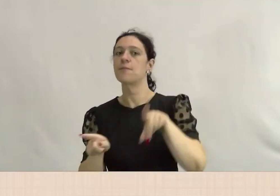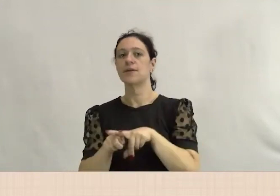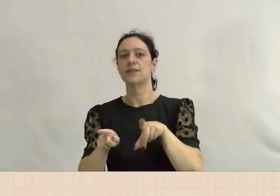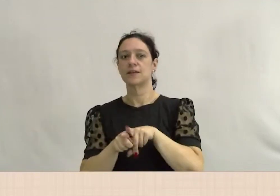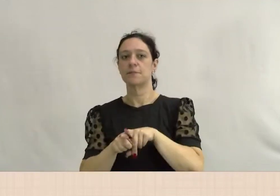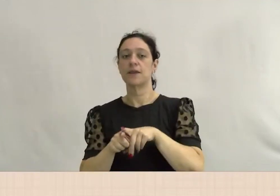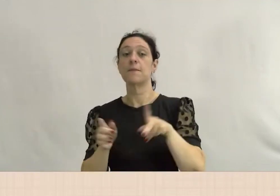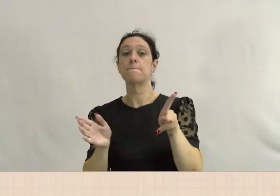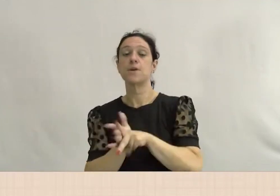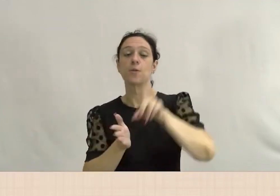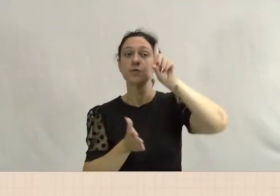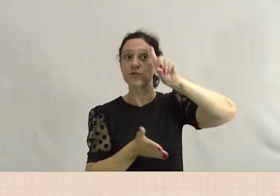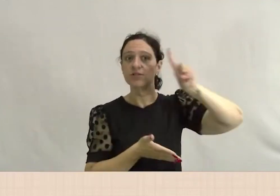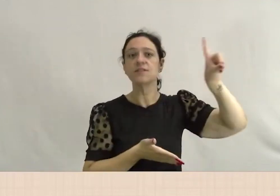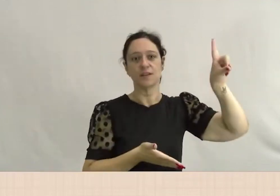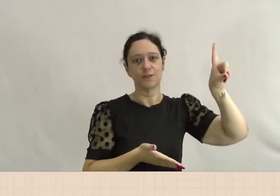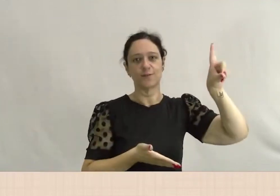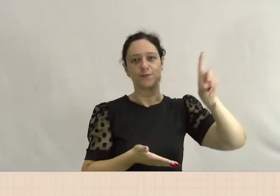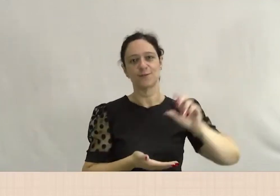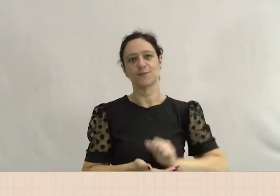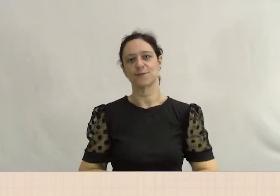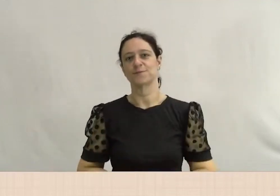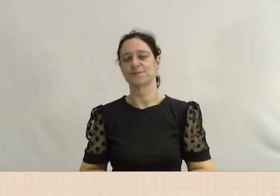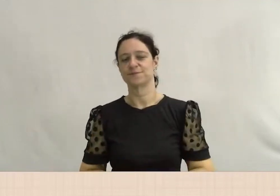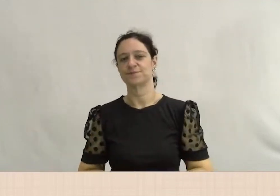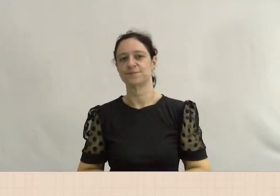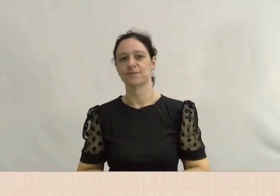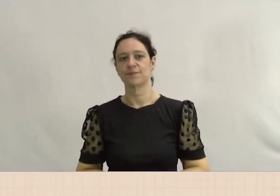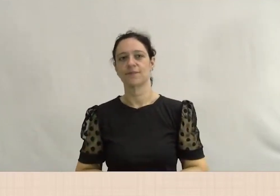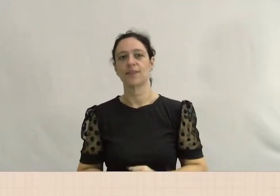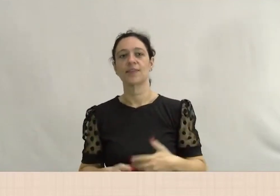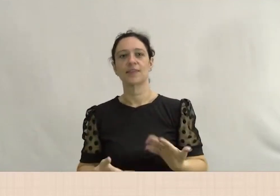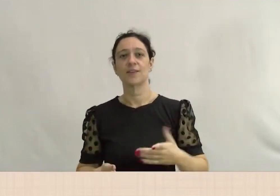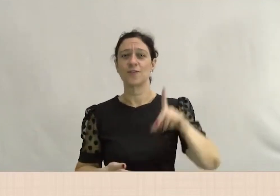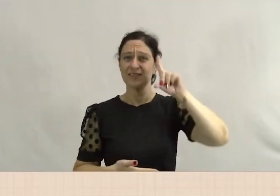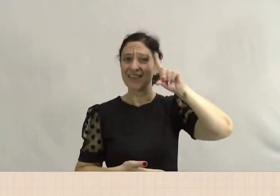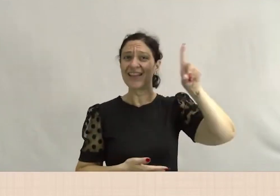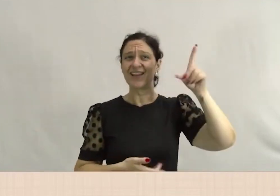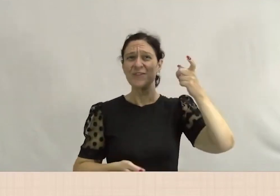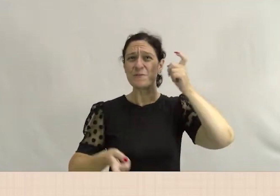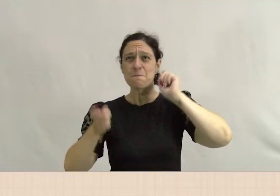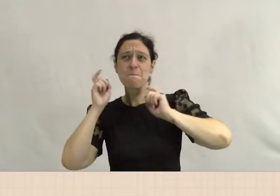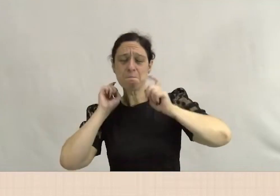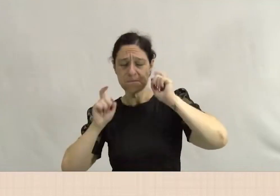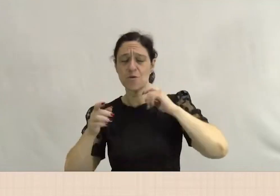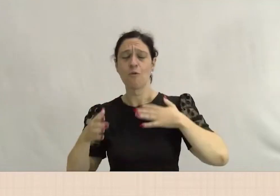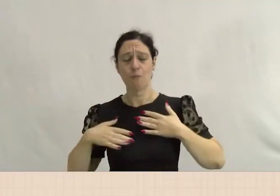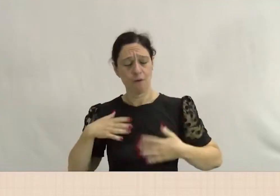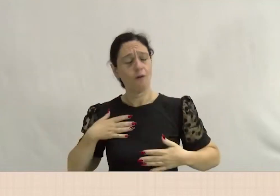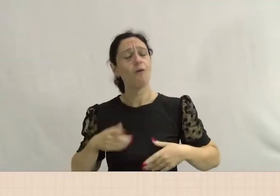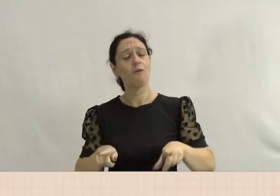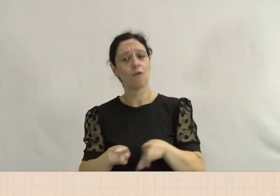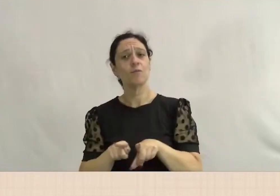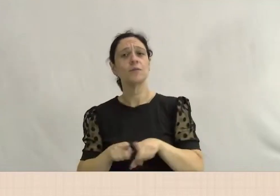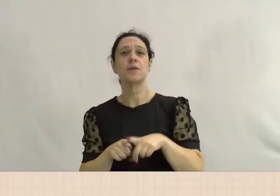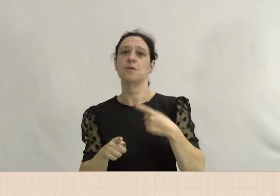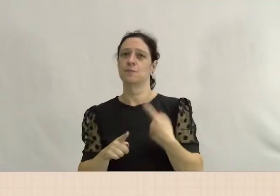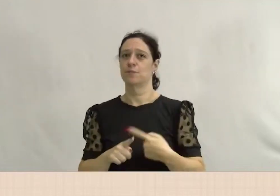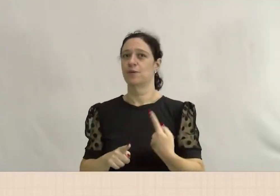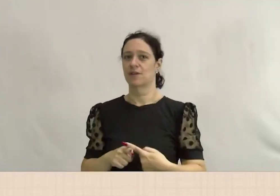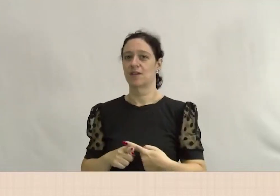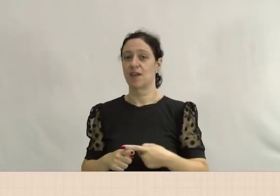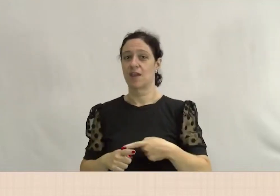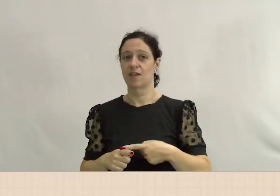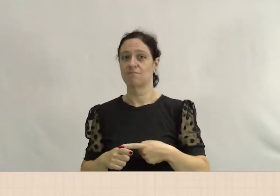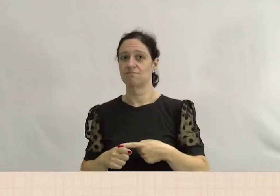do sopro do Deus eterno. E Deus se preocupa com o nosso corpo humano, porque se o nosso corpo humano